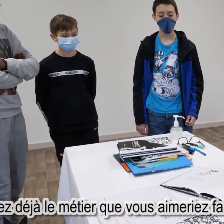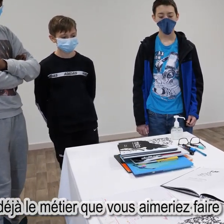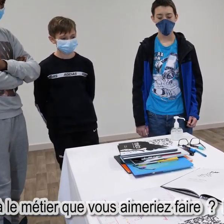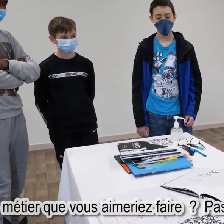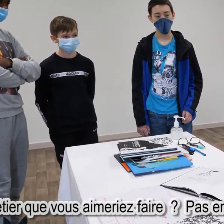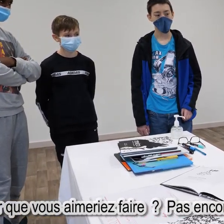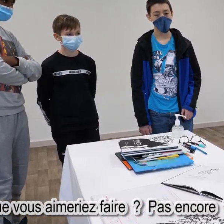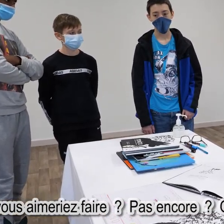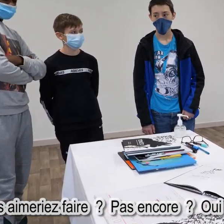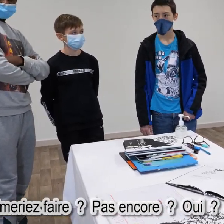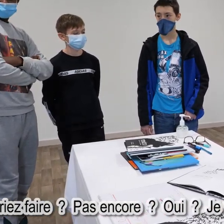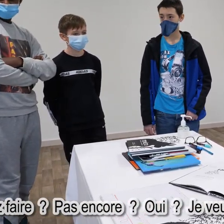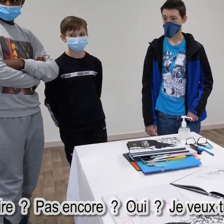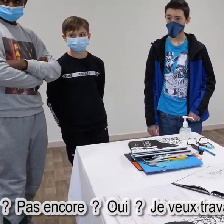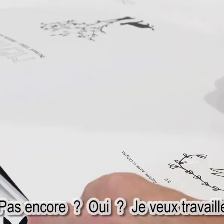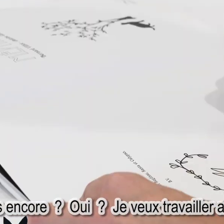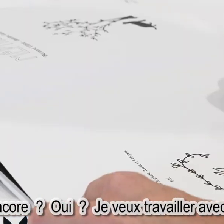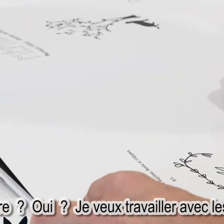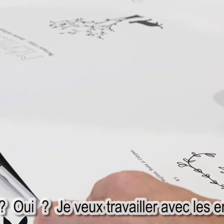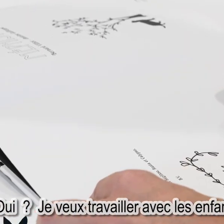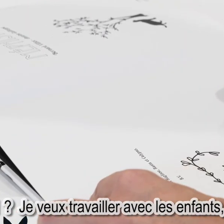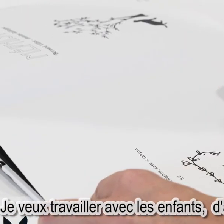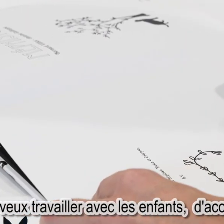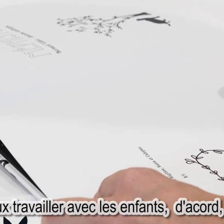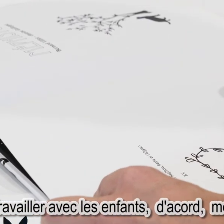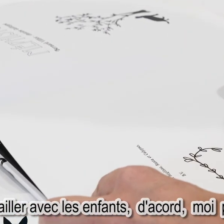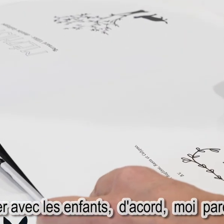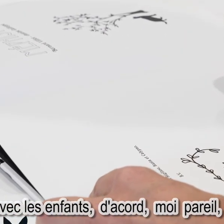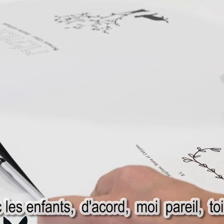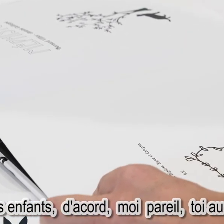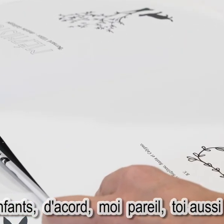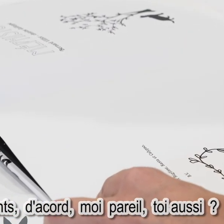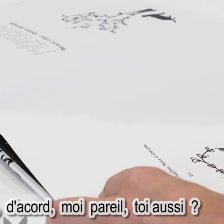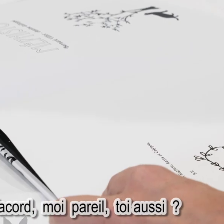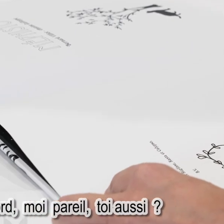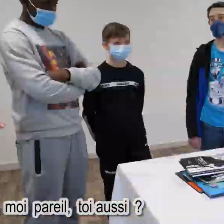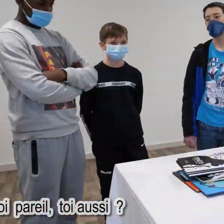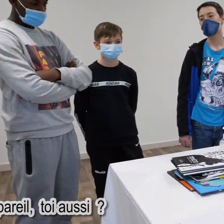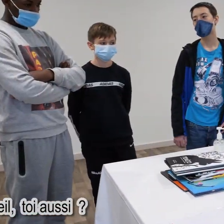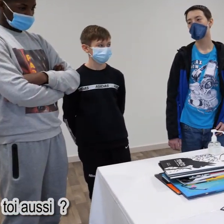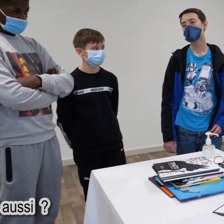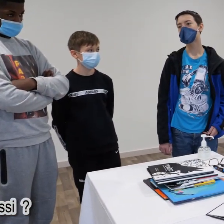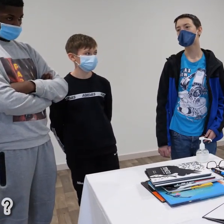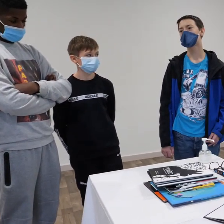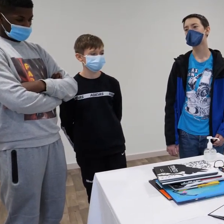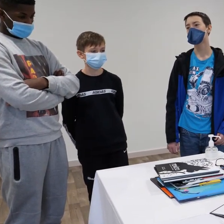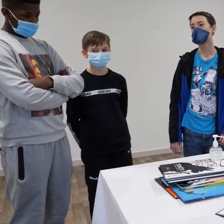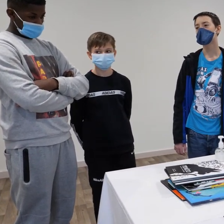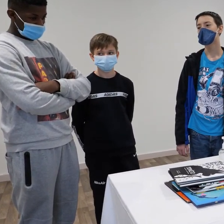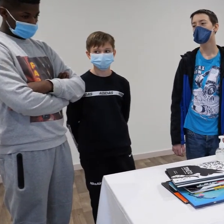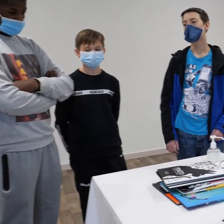Pas encore ? Oui. Oui ? Je veux travailler avec les enfants. D'accord. Et moi pareil. Toi